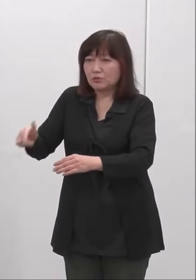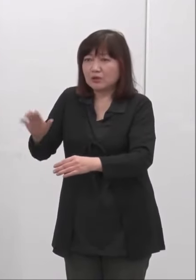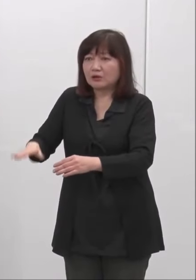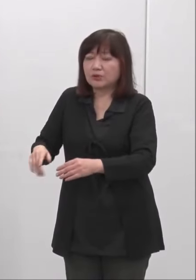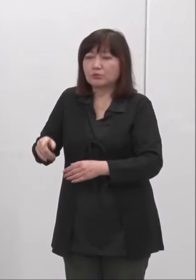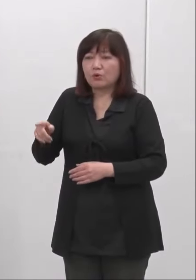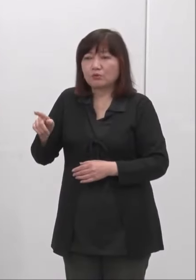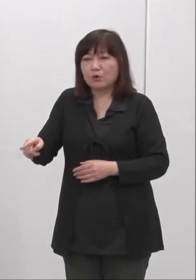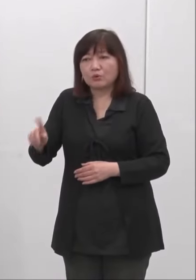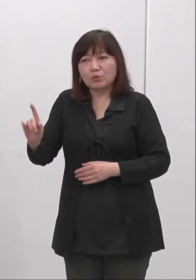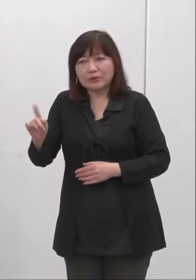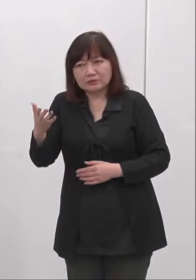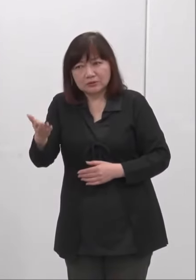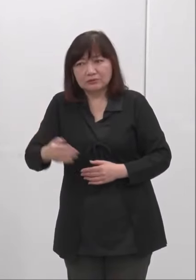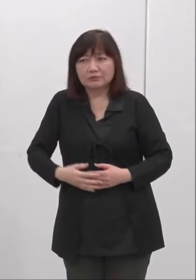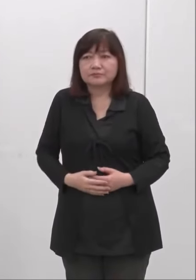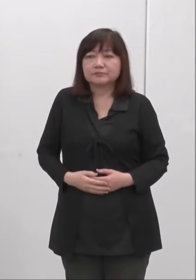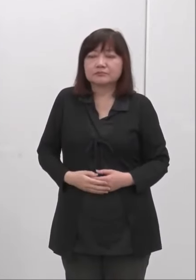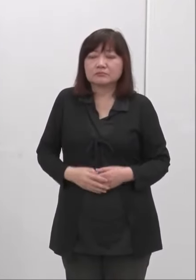ょうか。 はい、